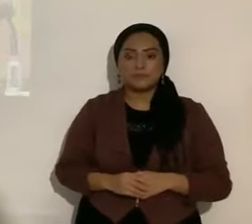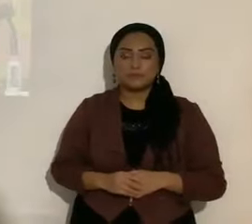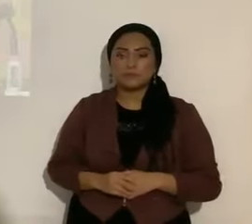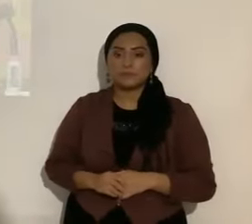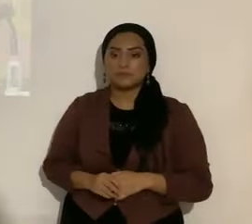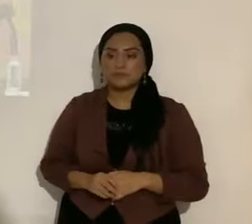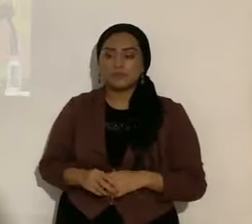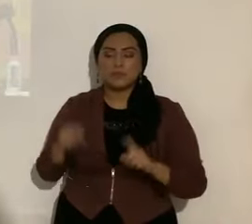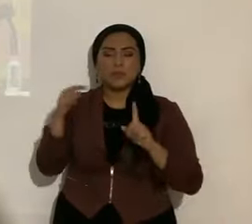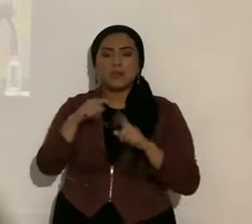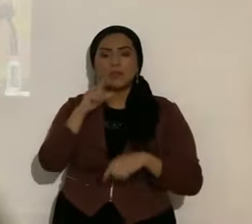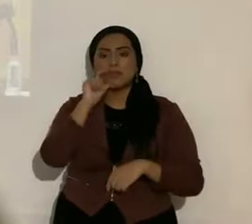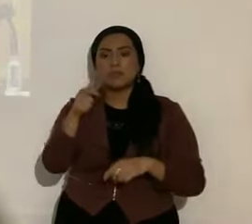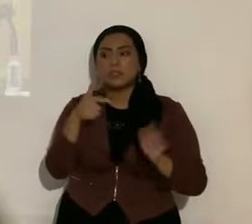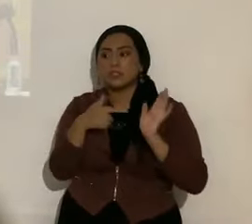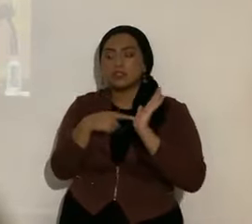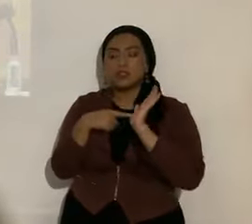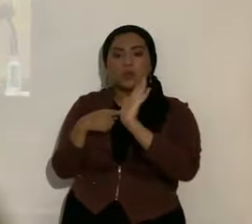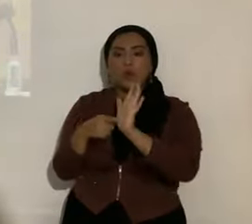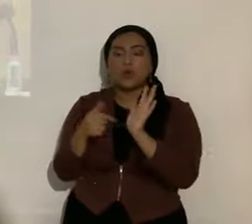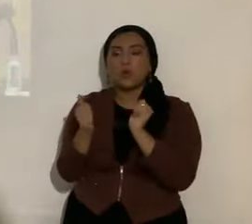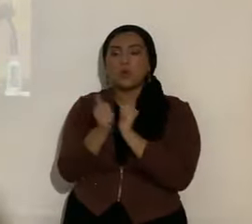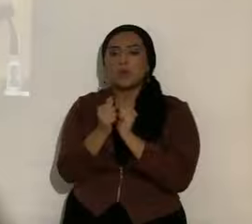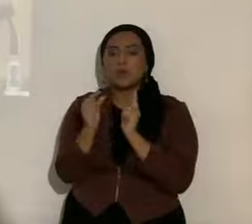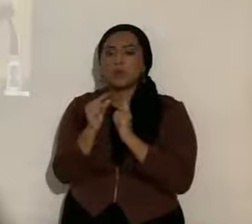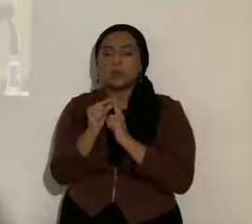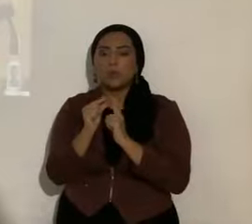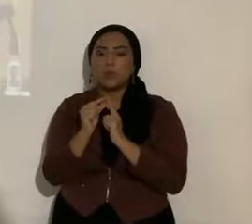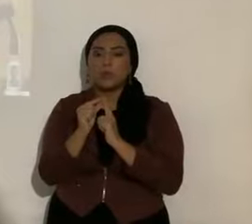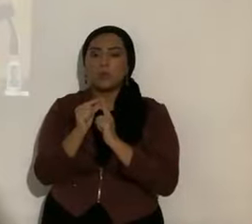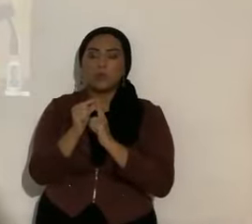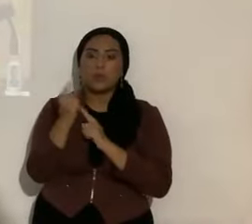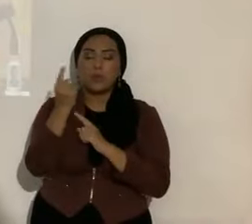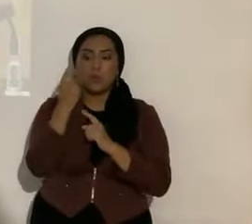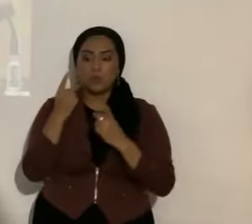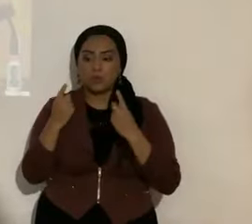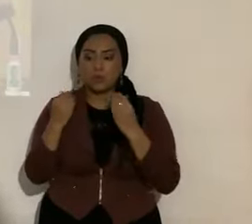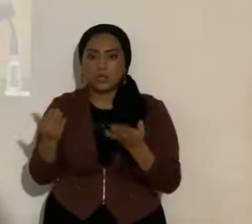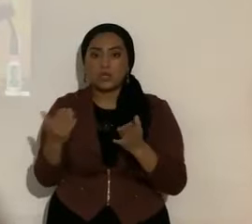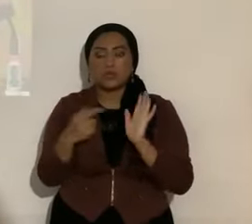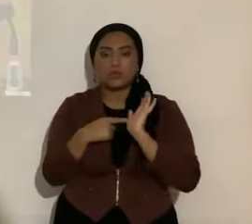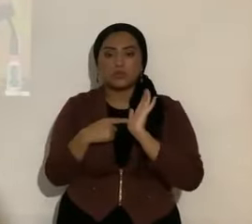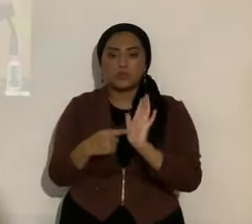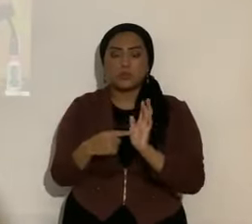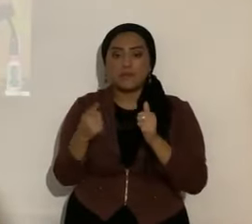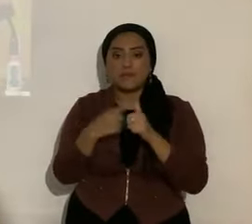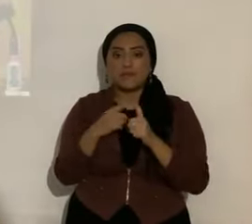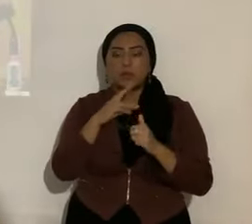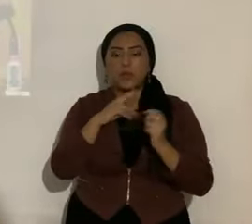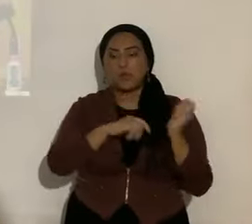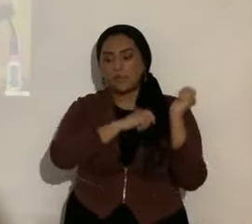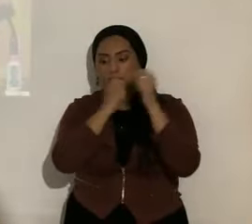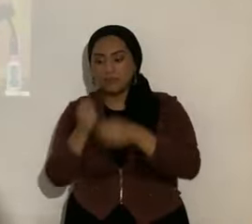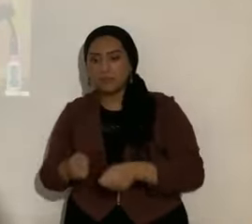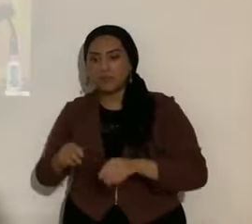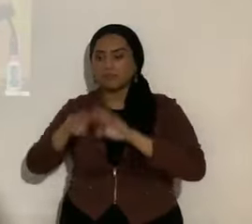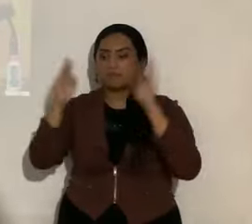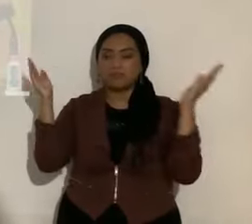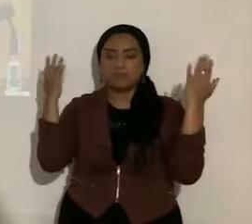no tuvo que demostrarlo con sus palabras, sino con sus acciones. Para empezar, dividir el río